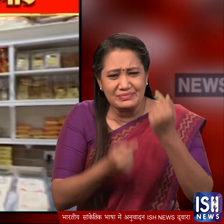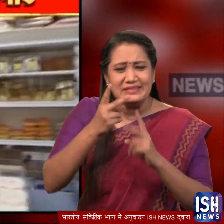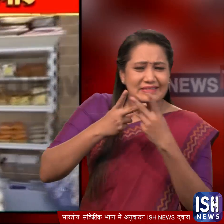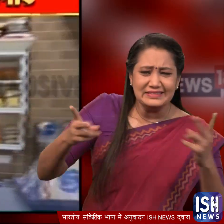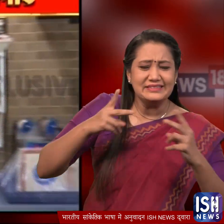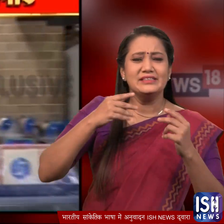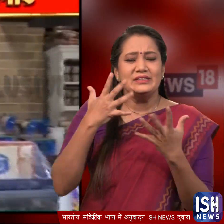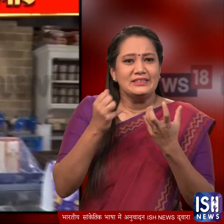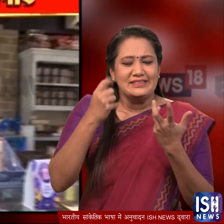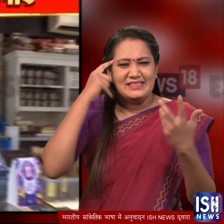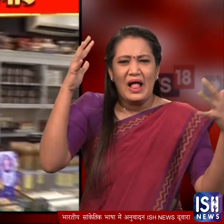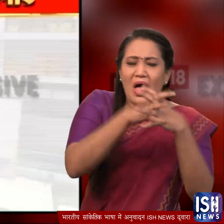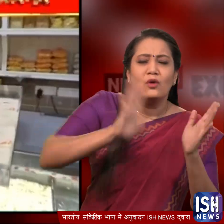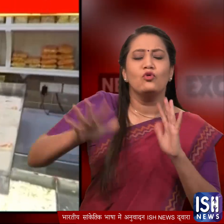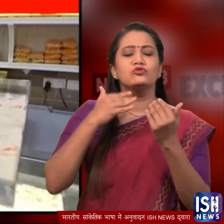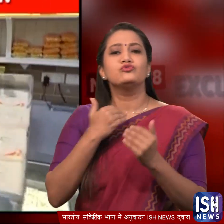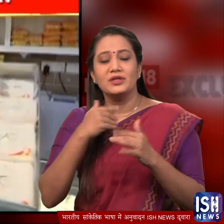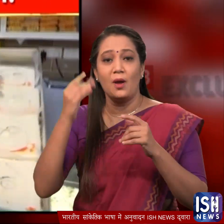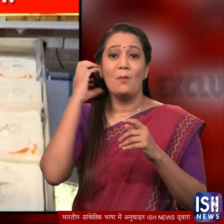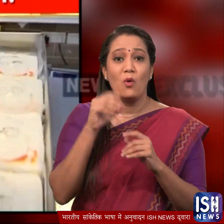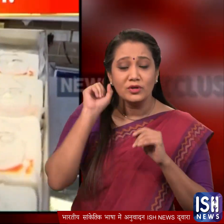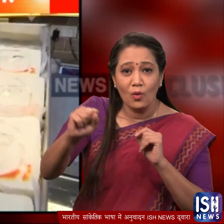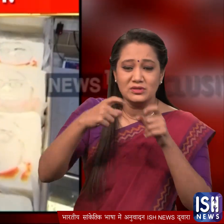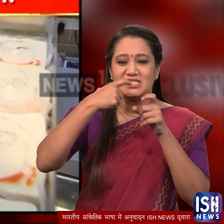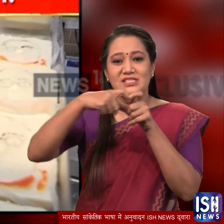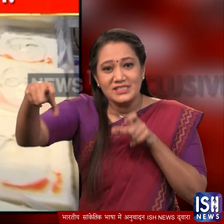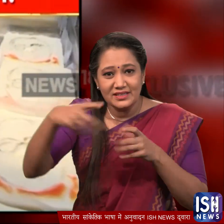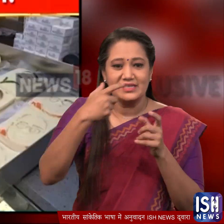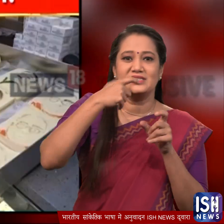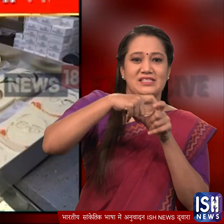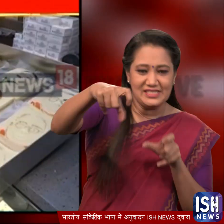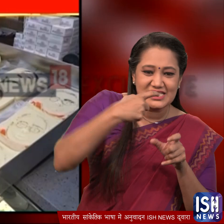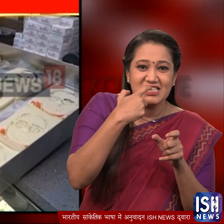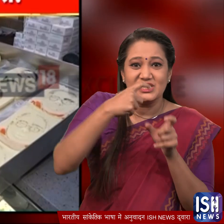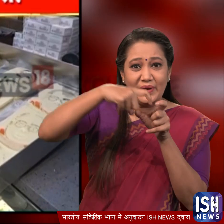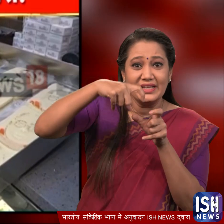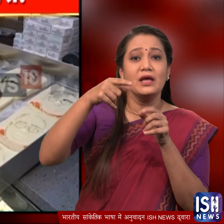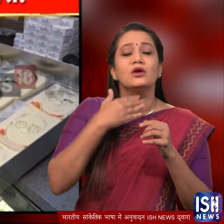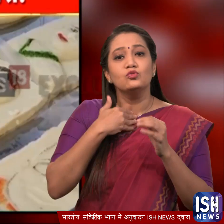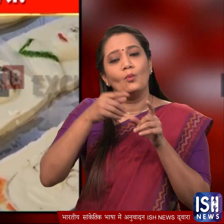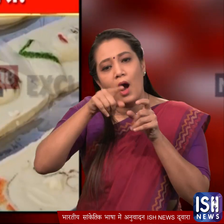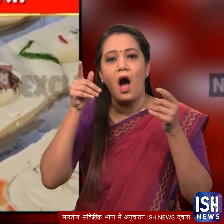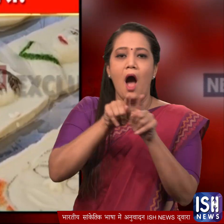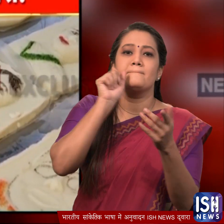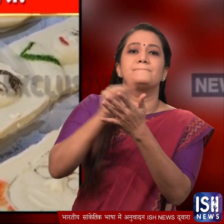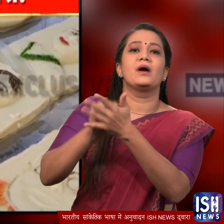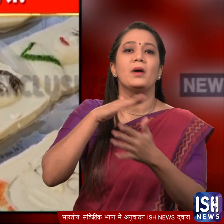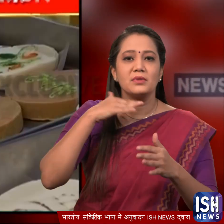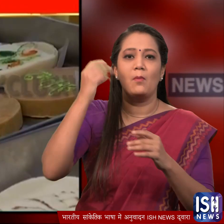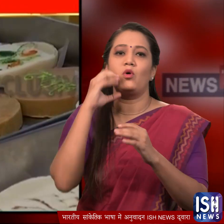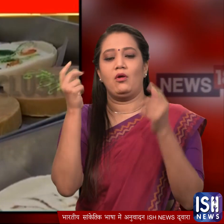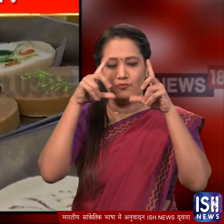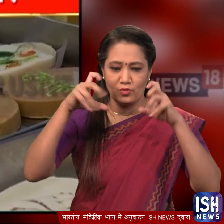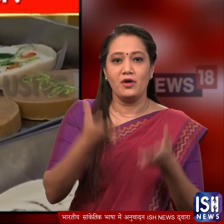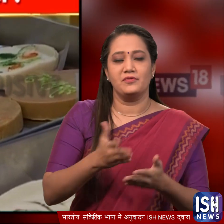ना कहीं मिठास भरने की कोशिश करते हैं। प्रधानमंत्री मोदी का भी संदेश है, ममता दीदी का भी। बंगाल में तीखे बयानों और कड़वाहट से भरे वार